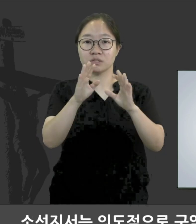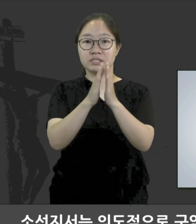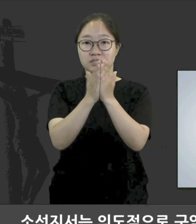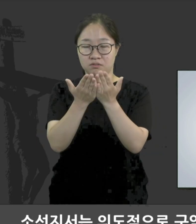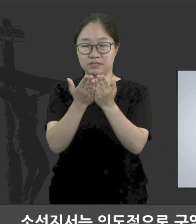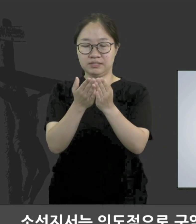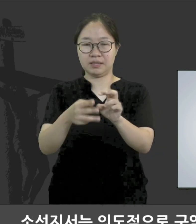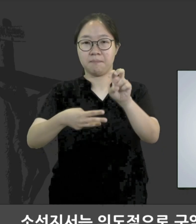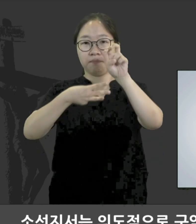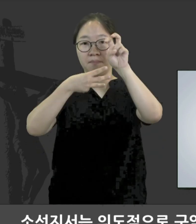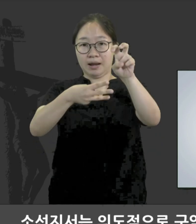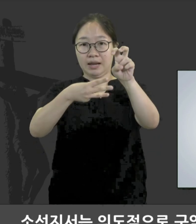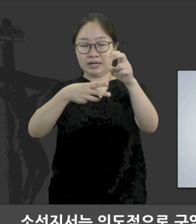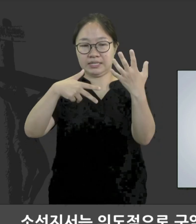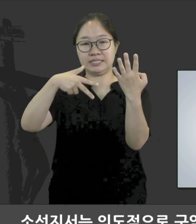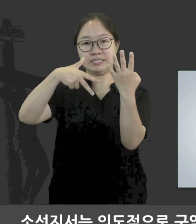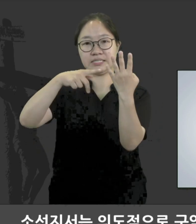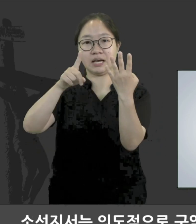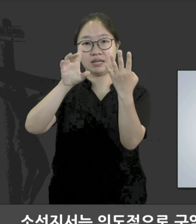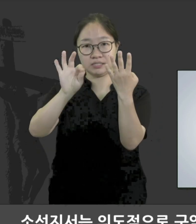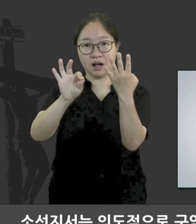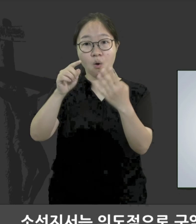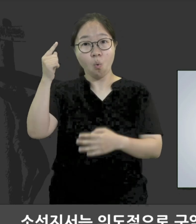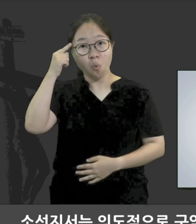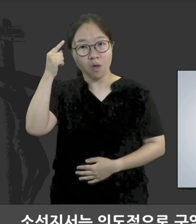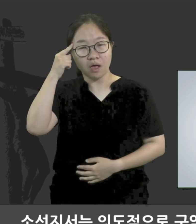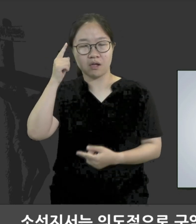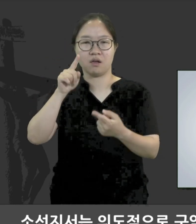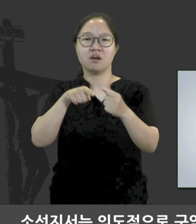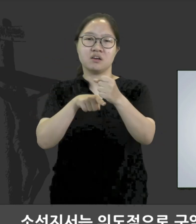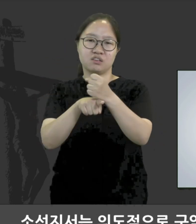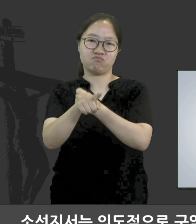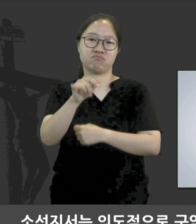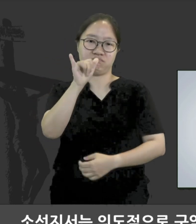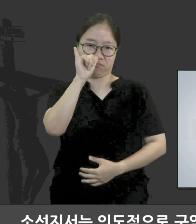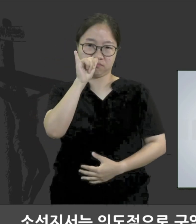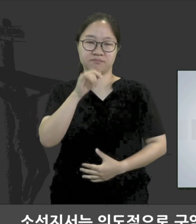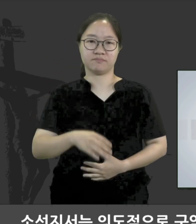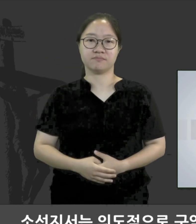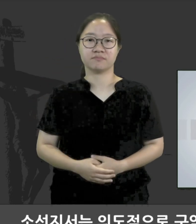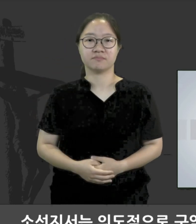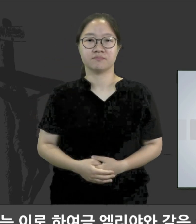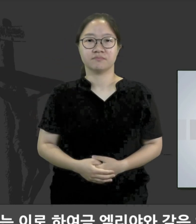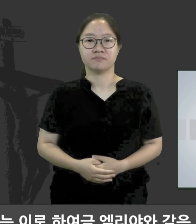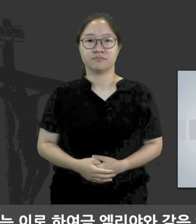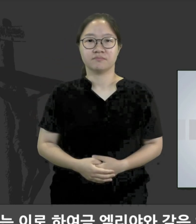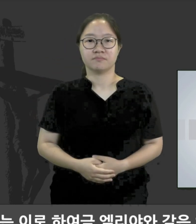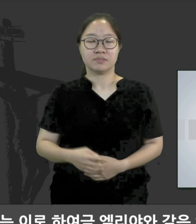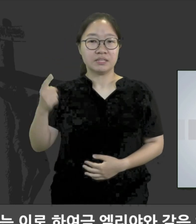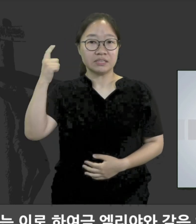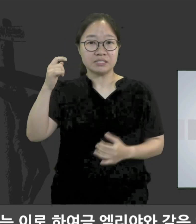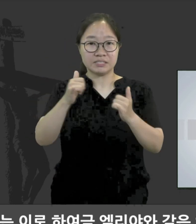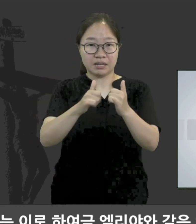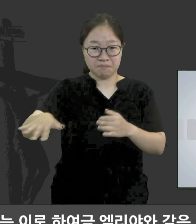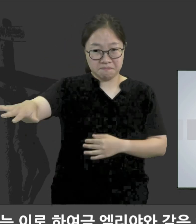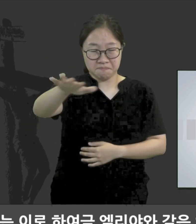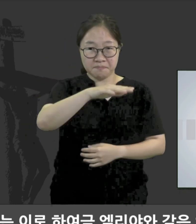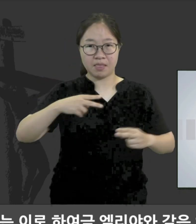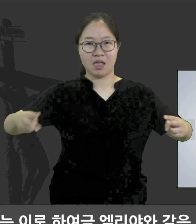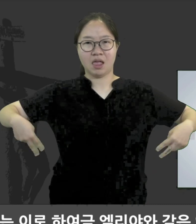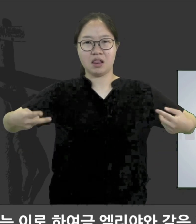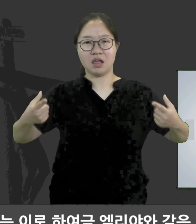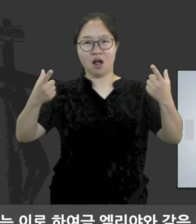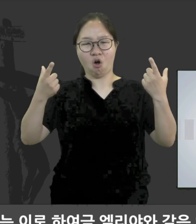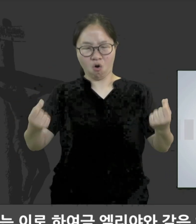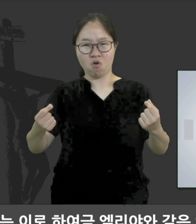소선지서는 의도적으로 구약 성경의 대단원을 말라기 4장으로 장식합니다. 듣는 이로 하여금 엘리야와